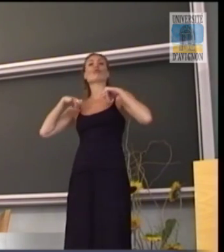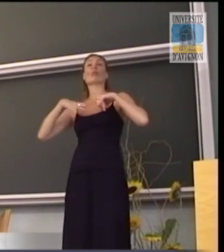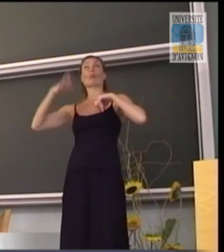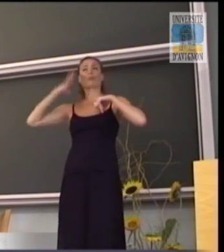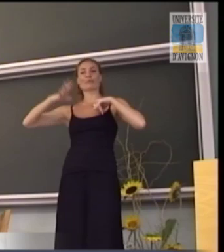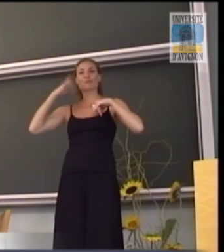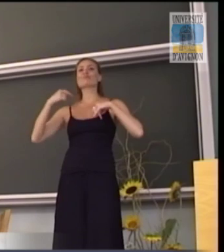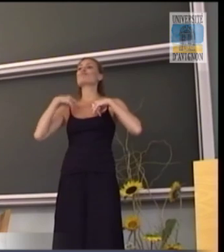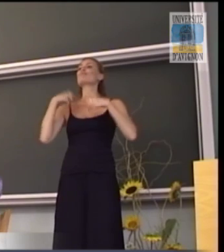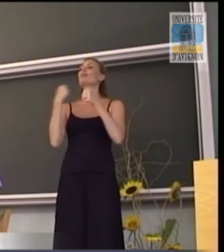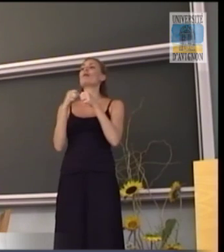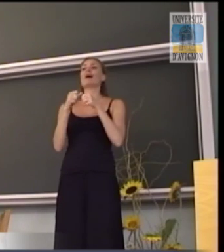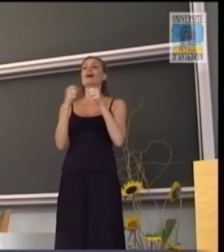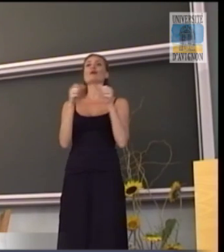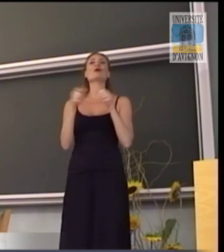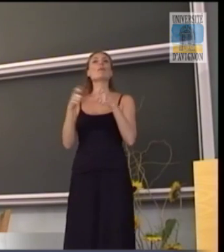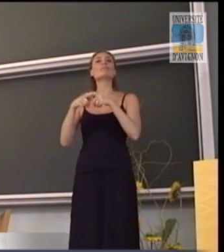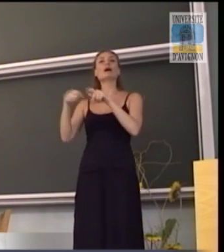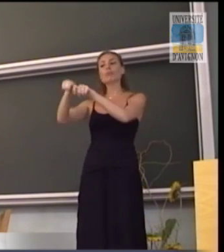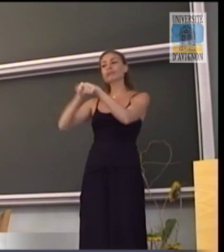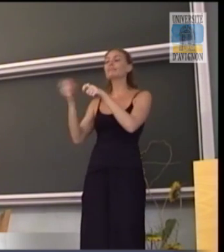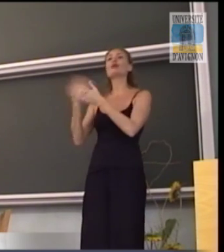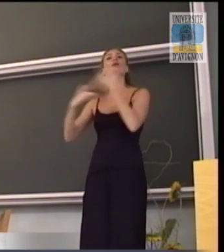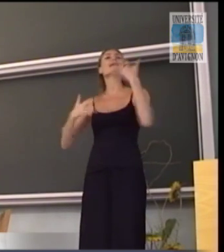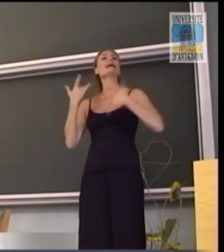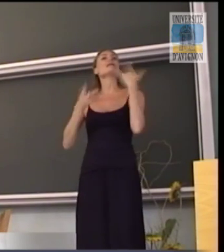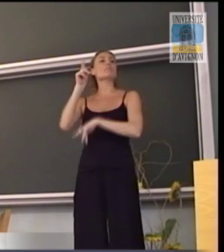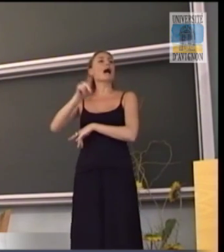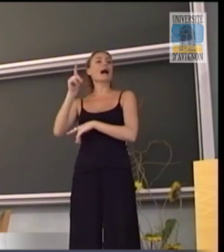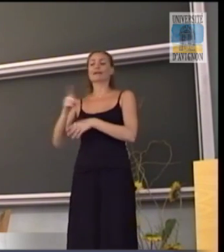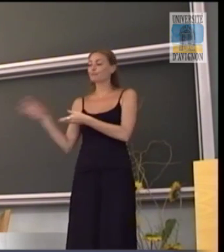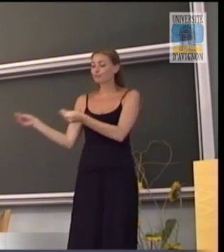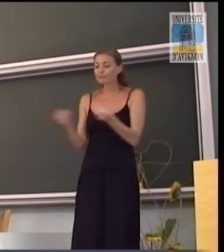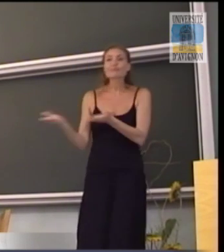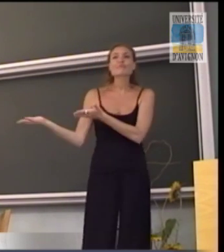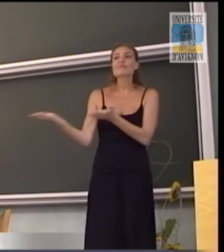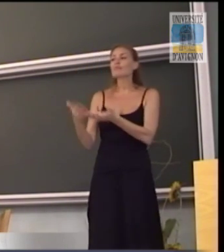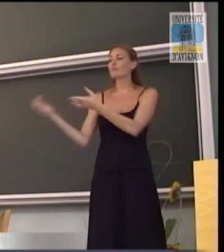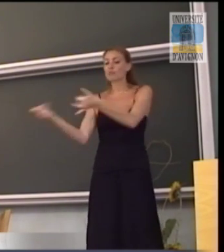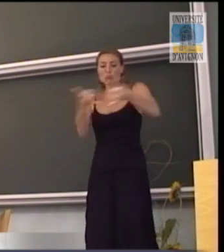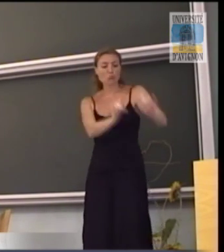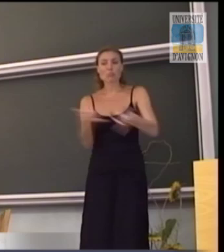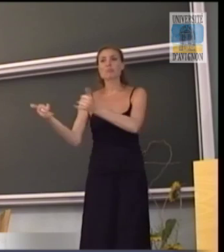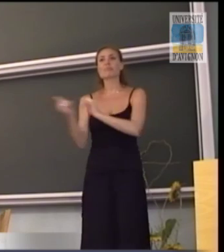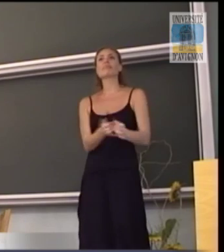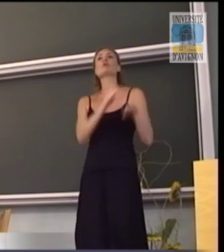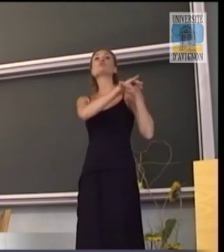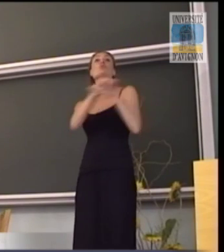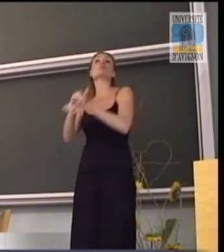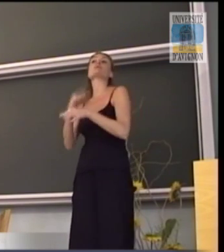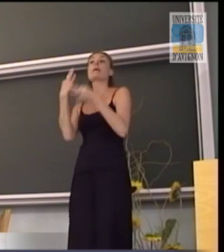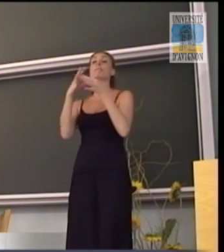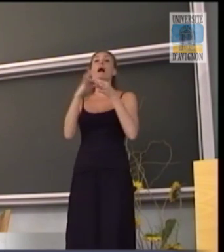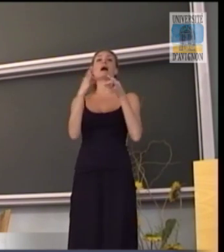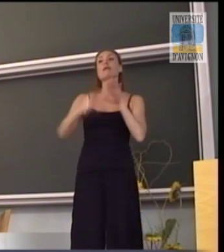j'étais ouvreur au Théâtre de Paris. Et tous les soirs, je voyais Linda de Souza dans la valise en carton. Et à